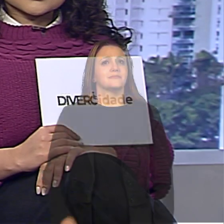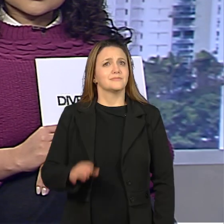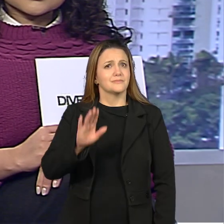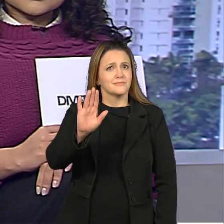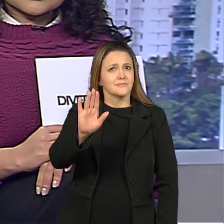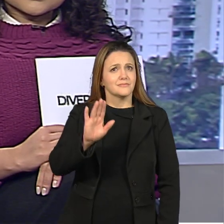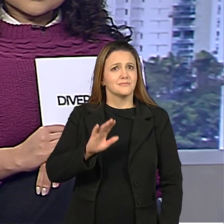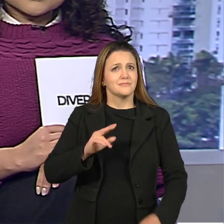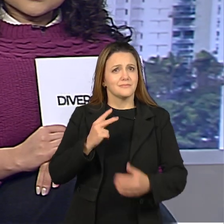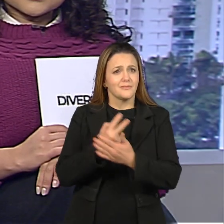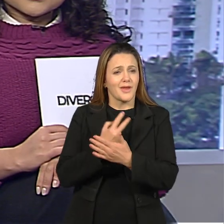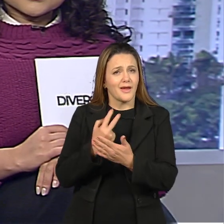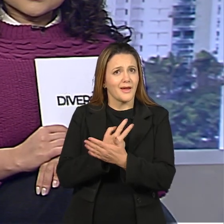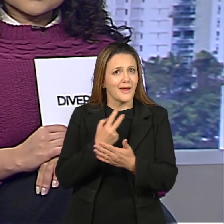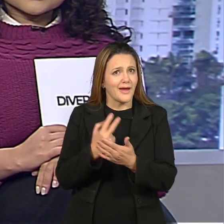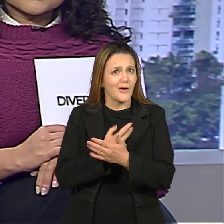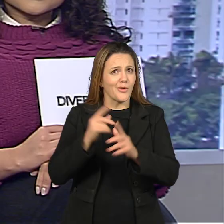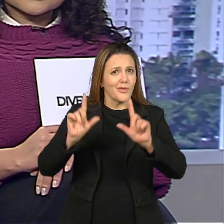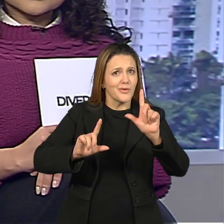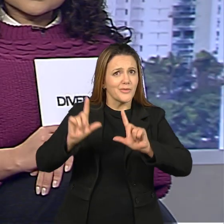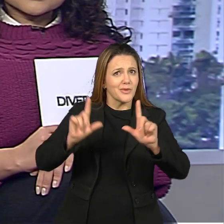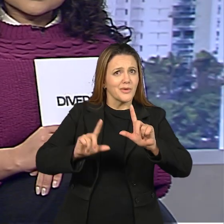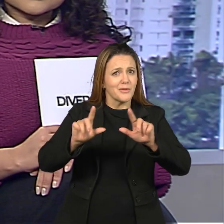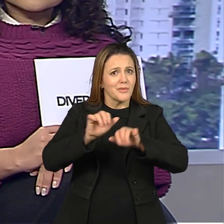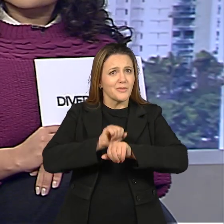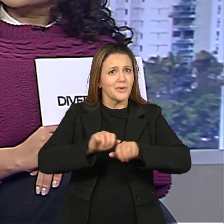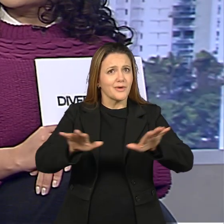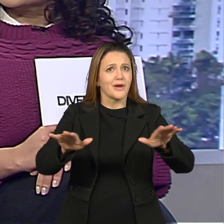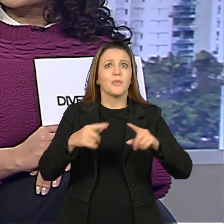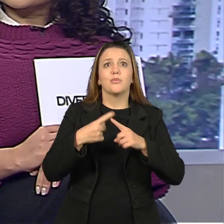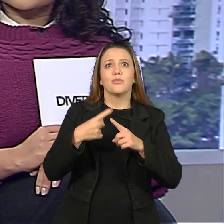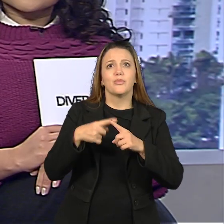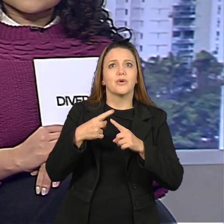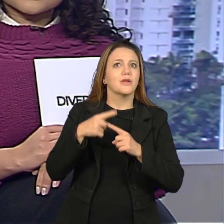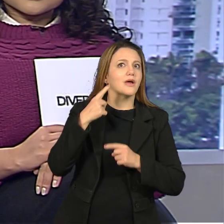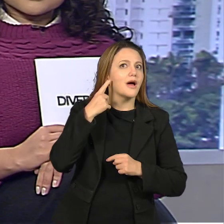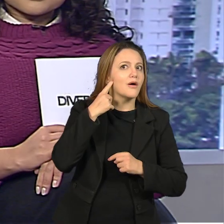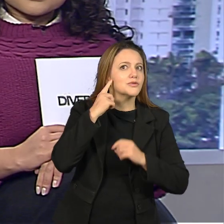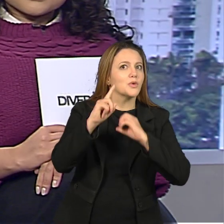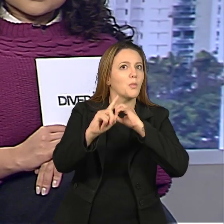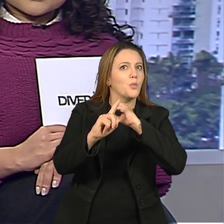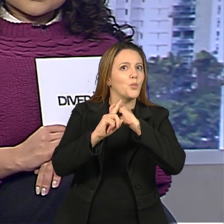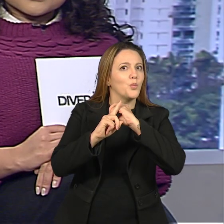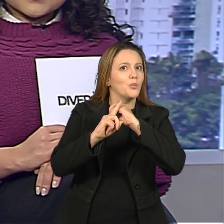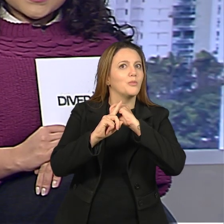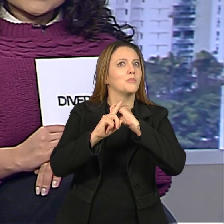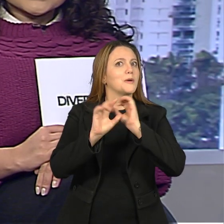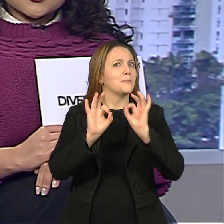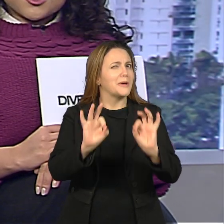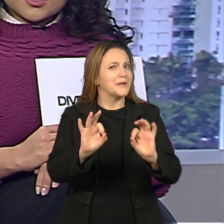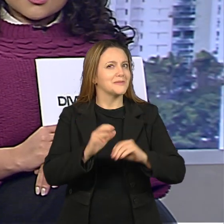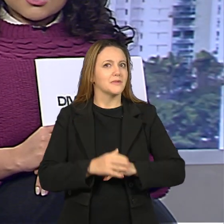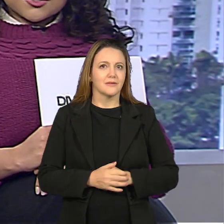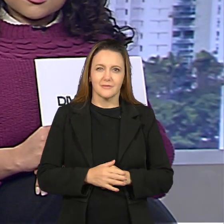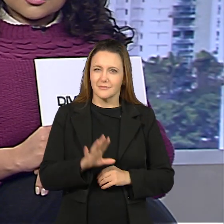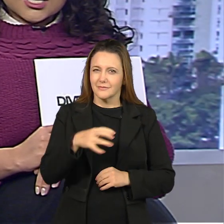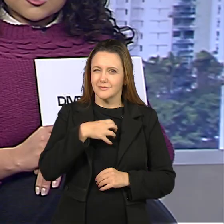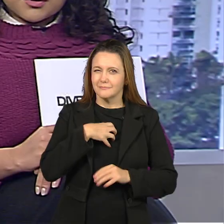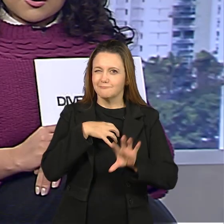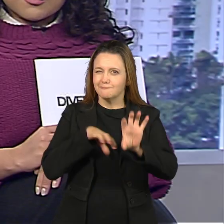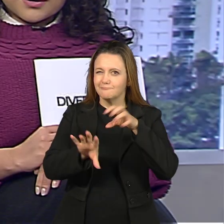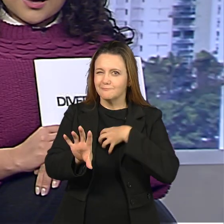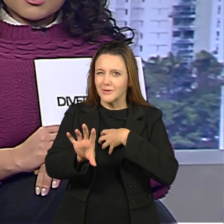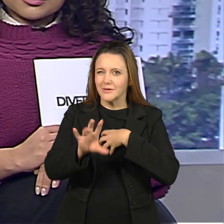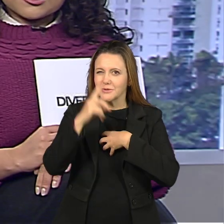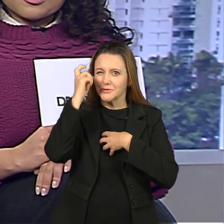Não, não é erro no programa e nem na transmissão. Estávamos sem áudio propositalmente. E aí, sentiram a dificuldade